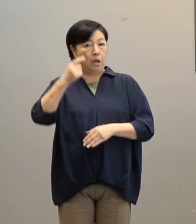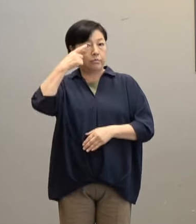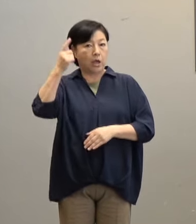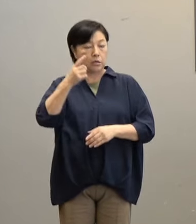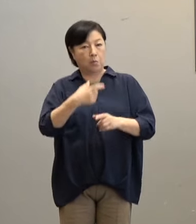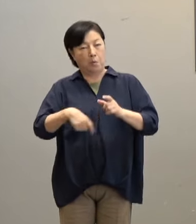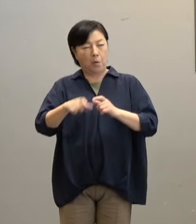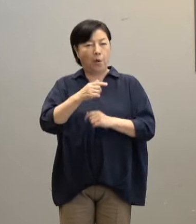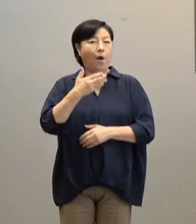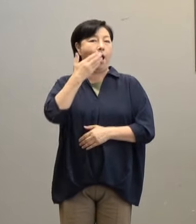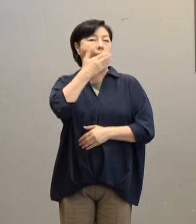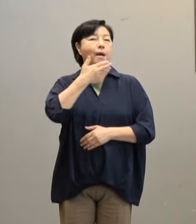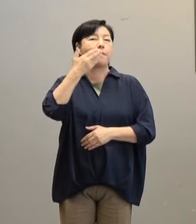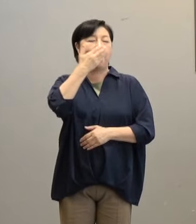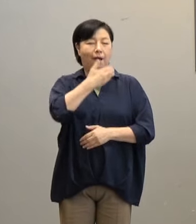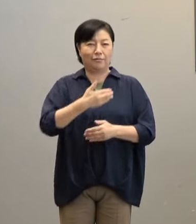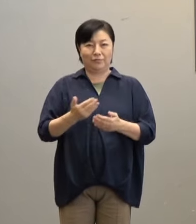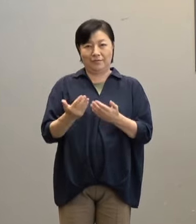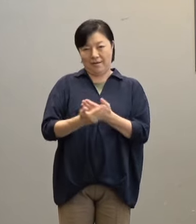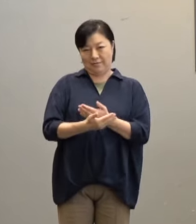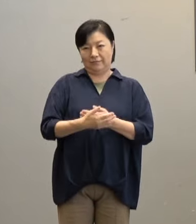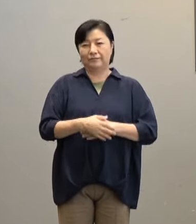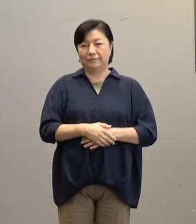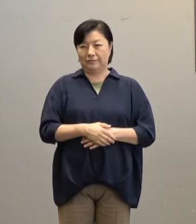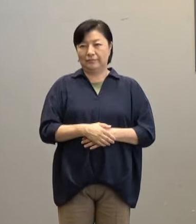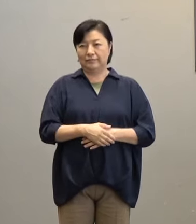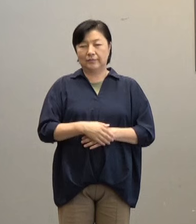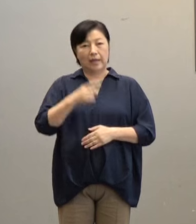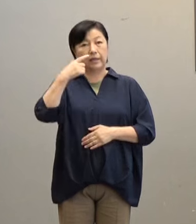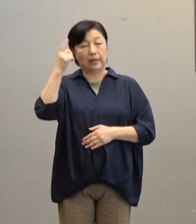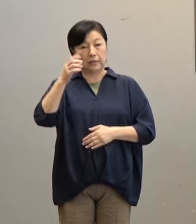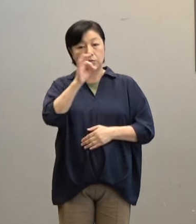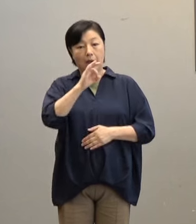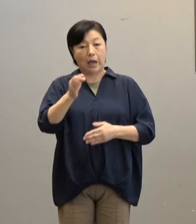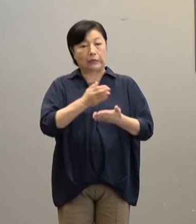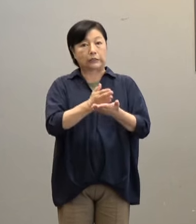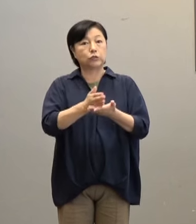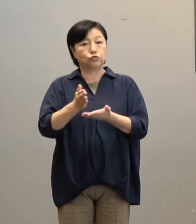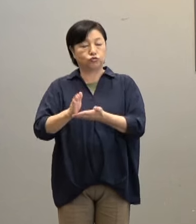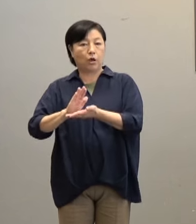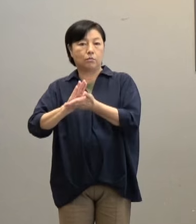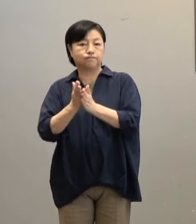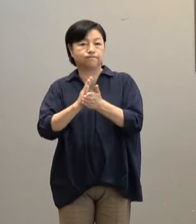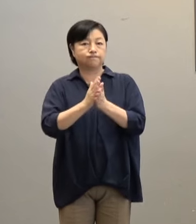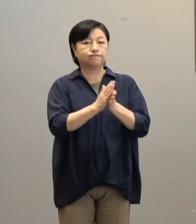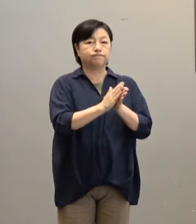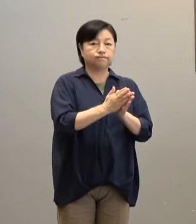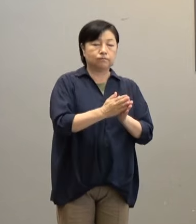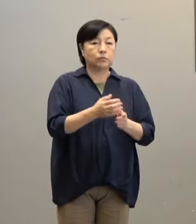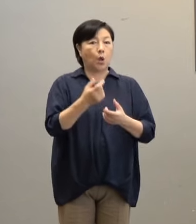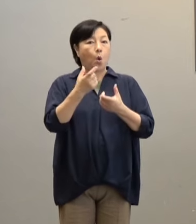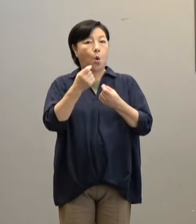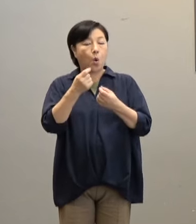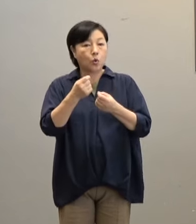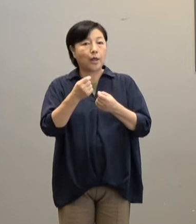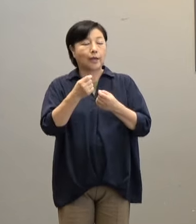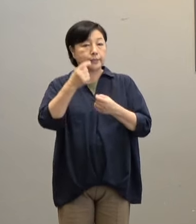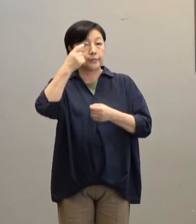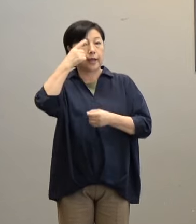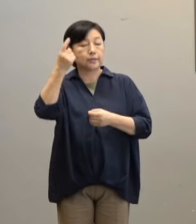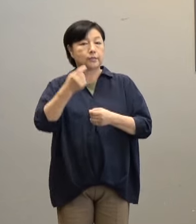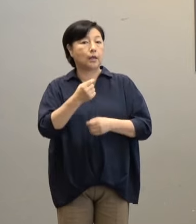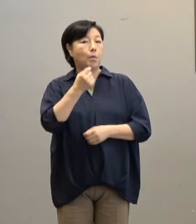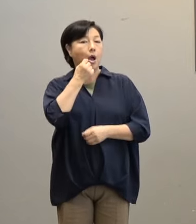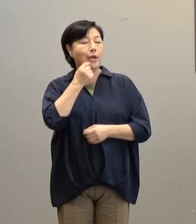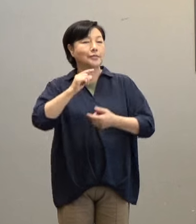甘くなってきているというふうに思っています。梨は品種がどんどん変わっていきますので、同じ梨でも味が違